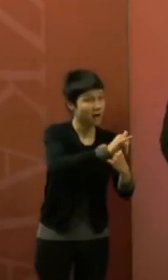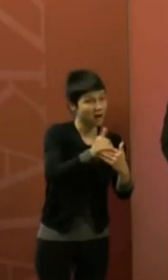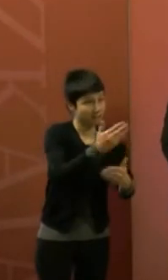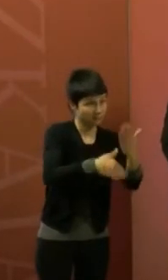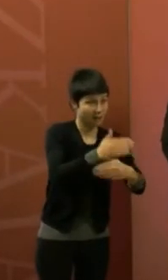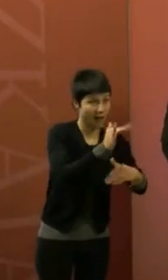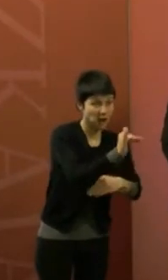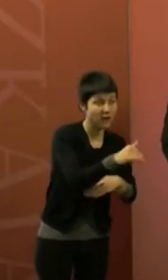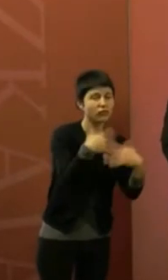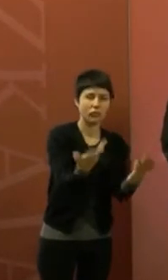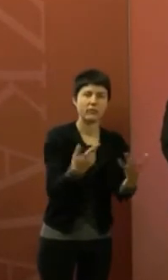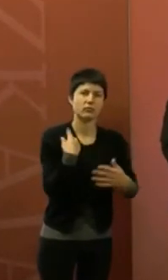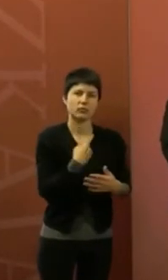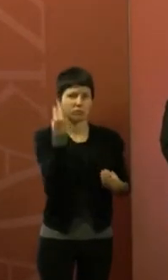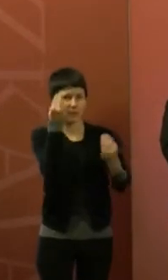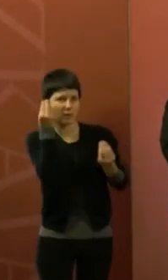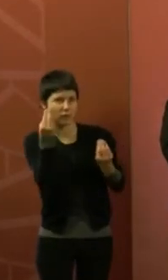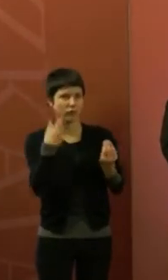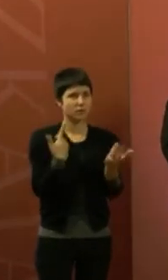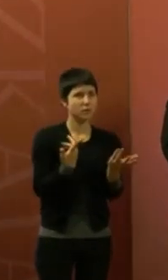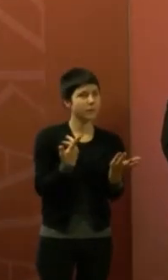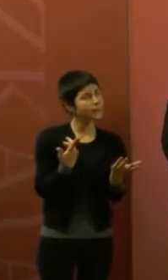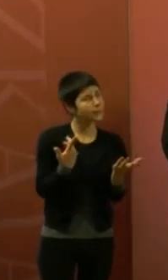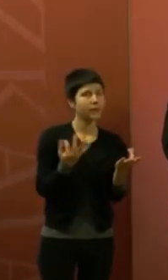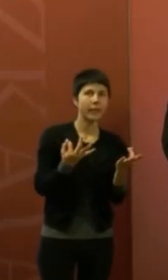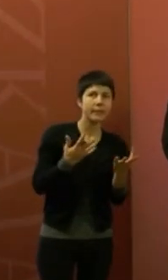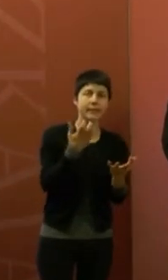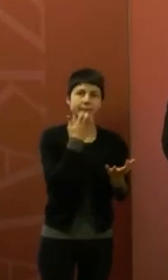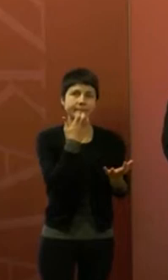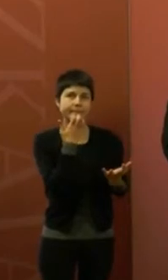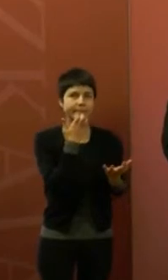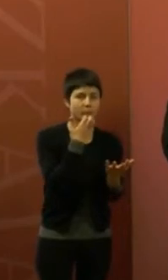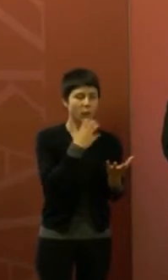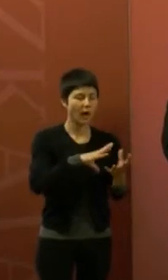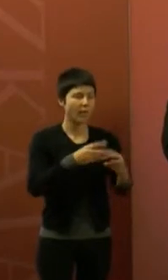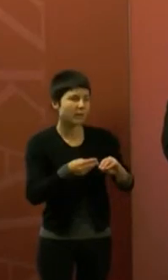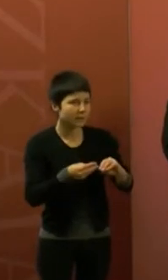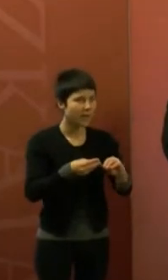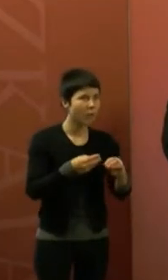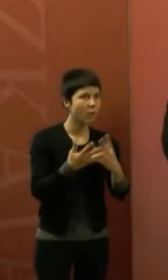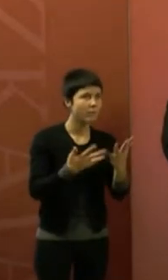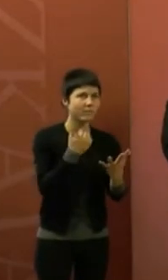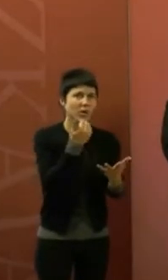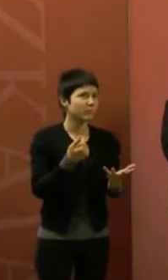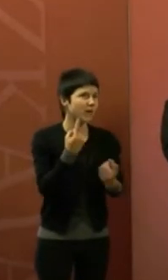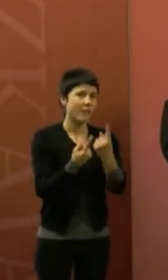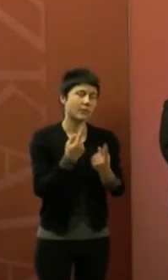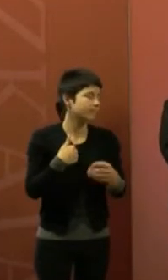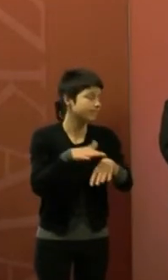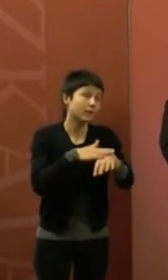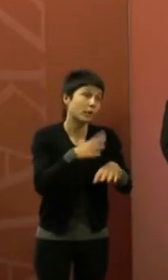otros pensamos en qué hay que hacer o qué no hay que hacer, pues normalmente no les tenemos en cuenta. Les pido